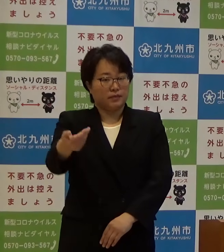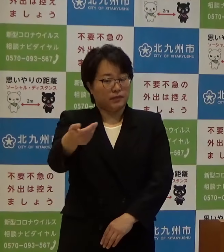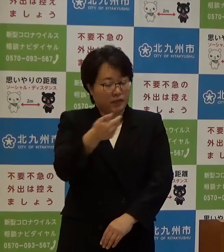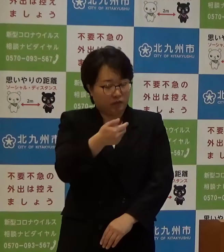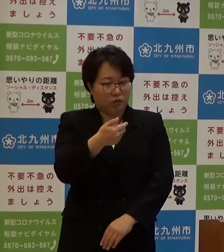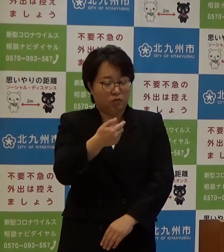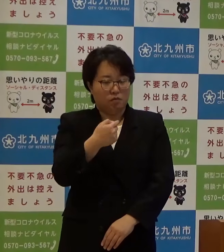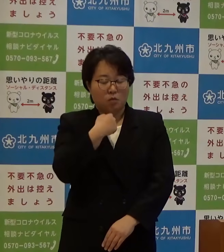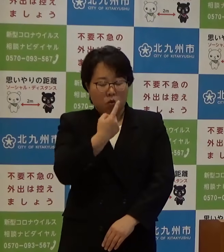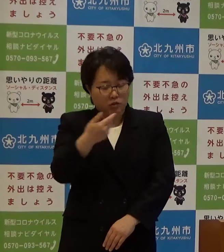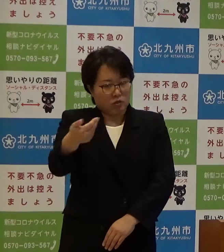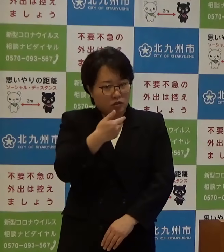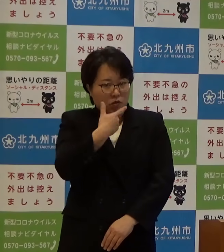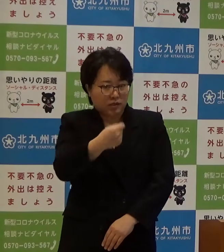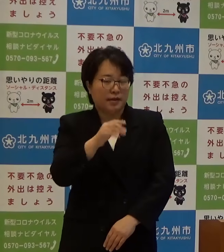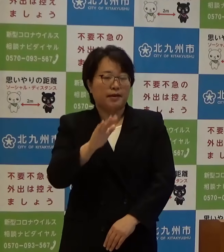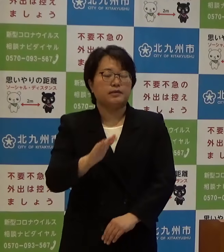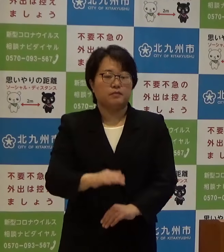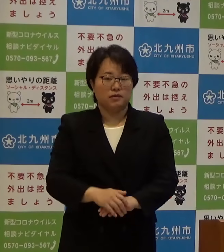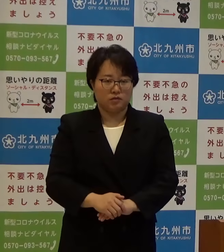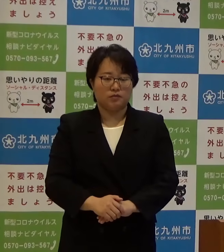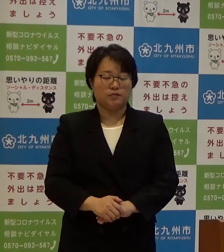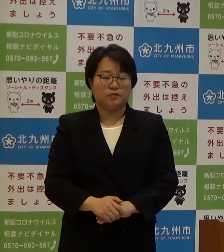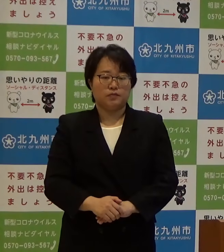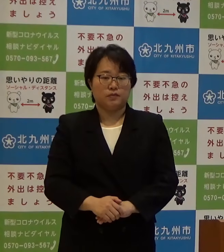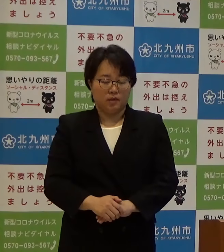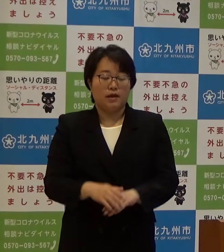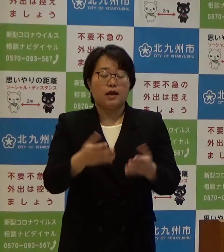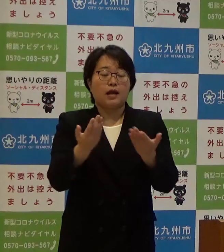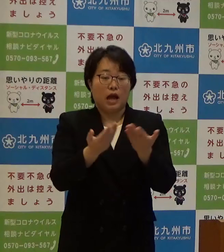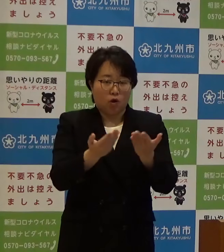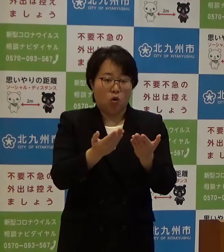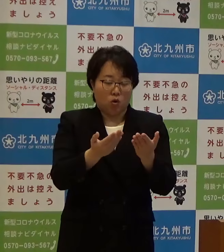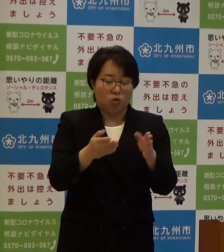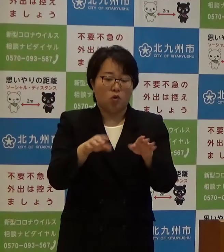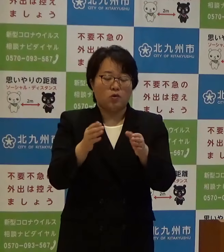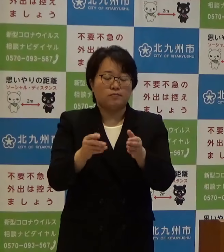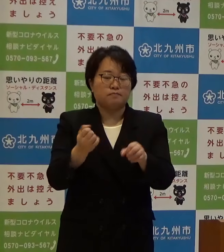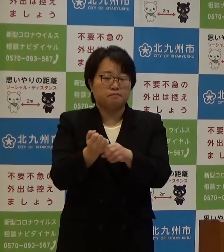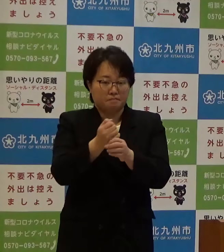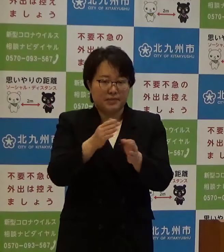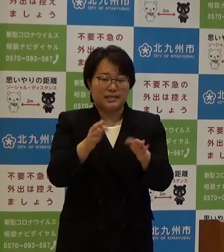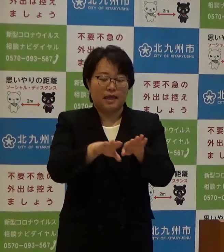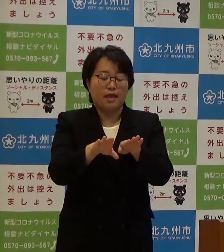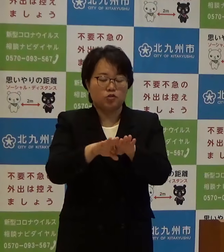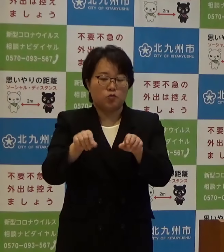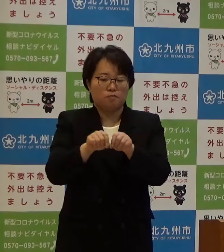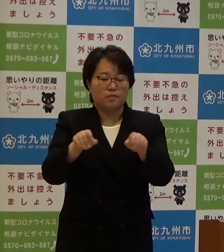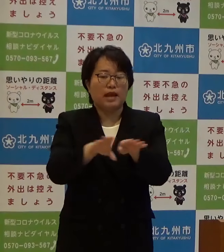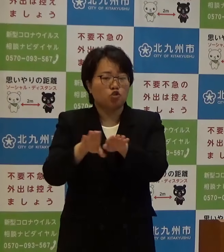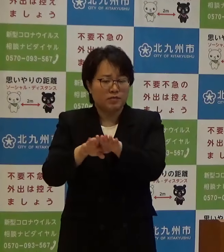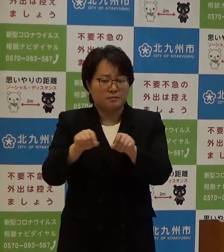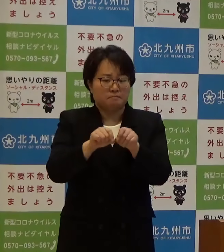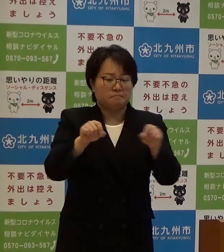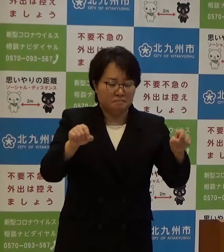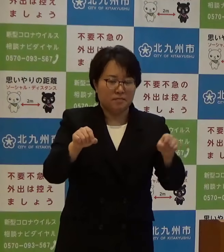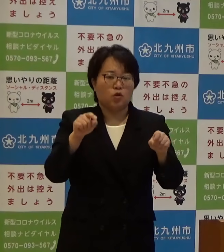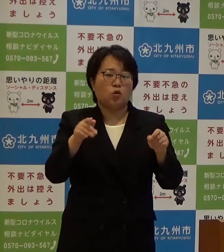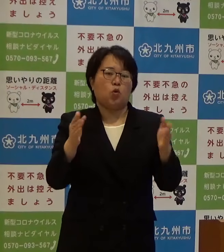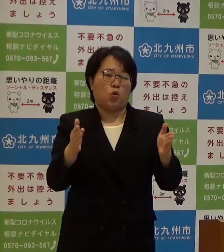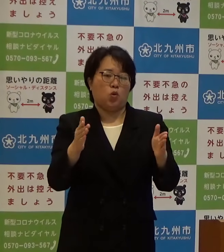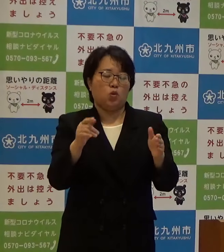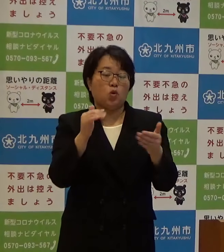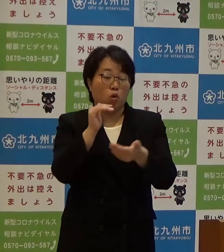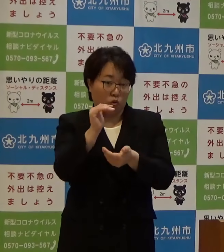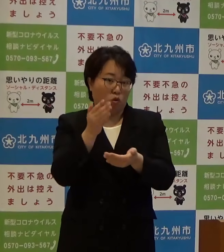大変恐縮なんですけれども、まあ、学校の再延長なんですけれども、先ほど、まあ、国と県の動きを注意するという